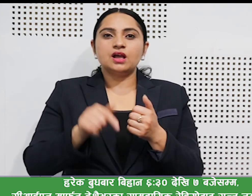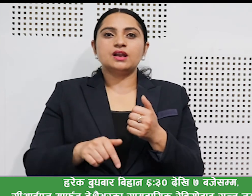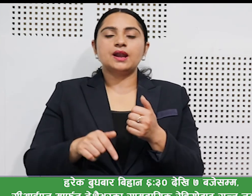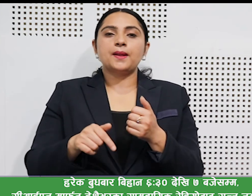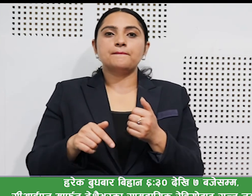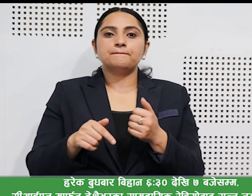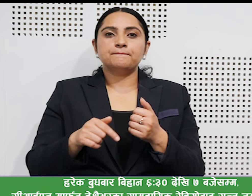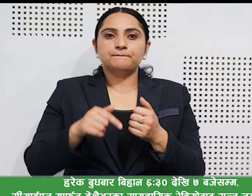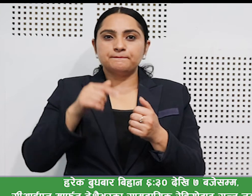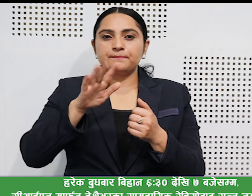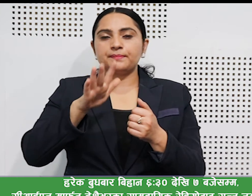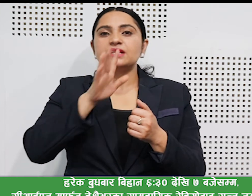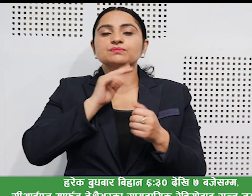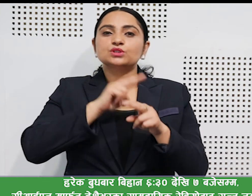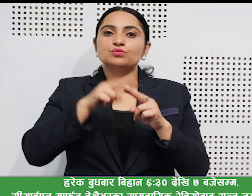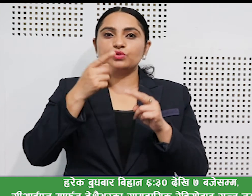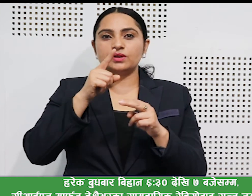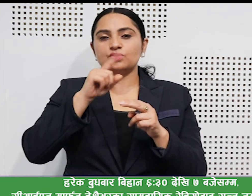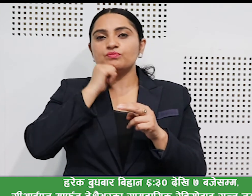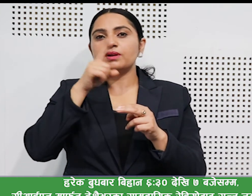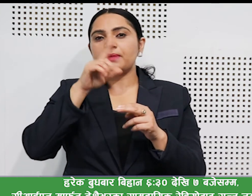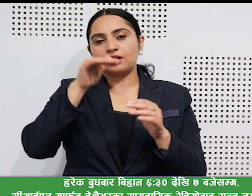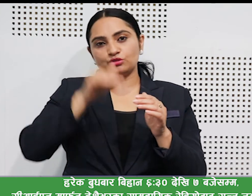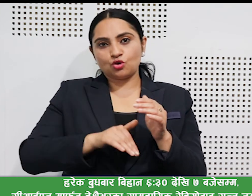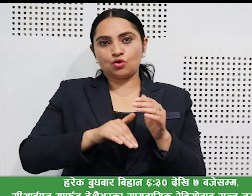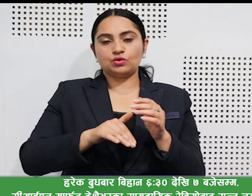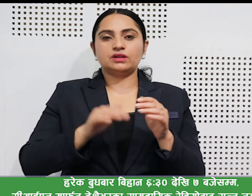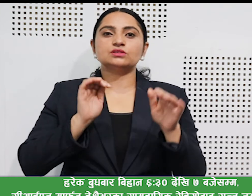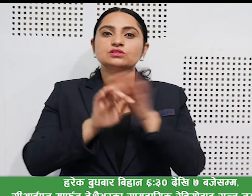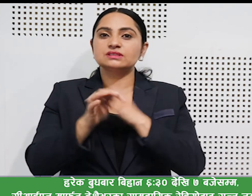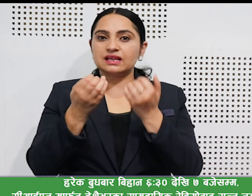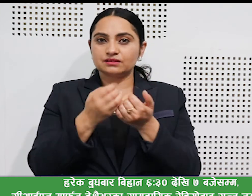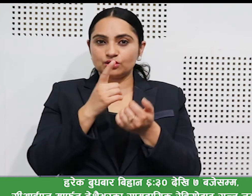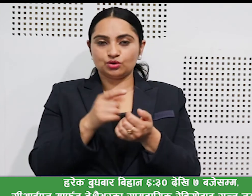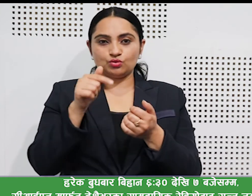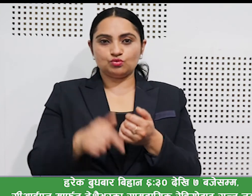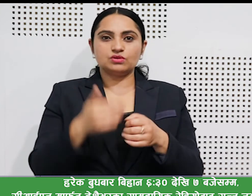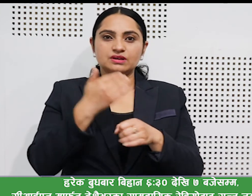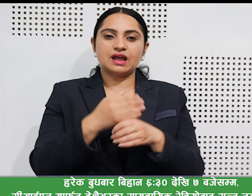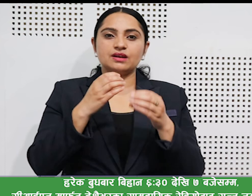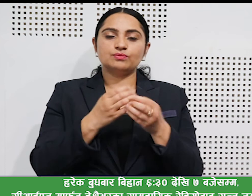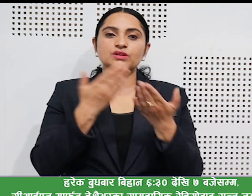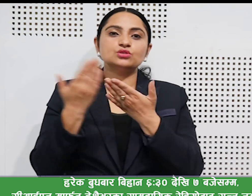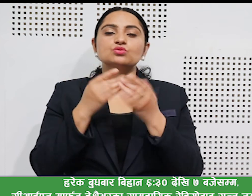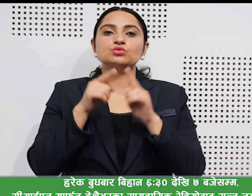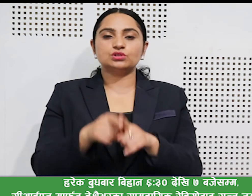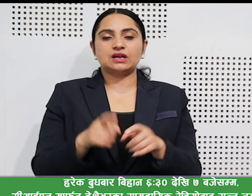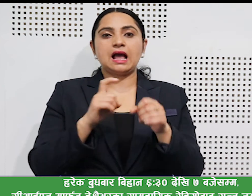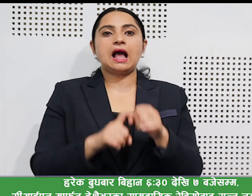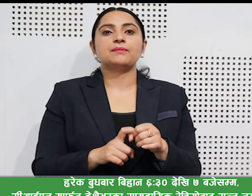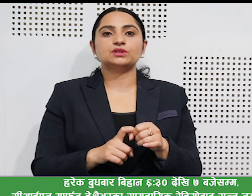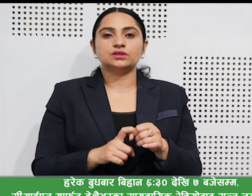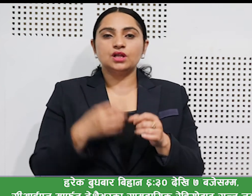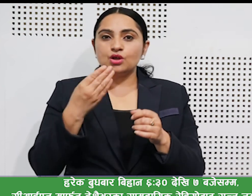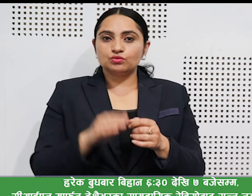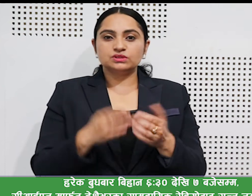वर्ष मुनिका बालबालिकाहरू लक्षित गरेर यो फाइजर खोप अभियान सञ्चालन गरेको हो। यो टार्गेट ग्रुप चाहिँ विद्यालयसँग आबद्ध हुने भएको